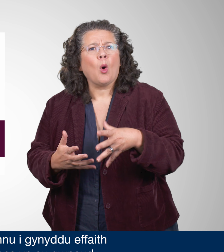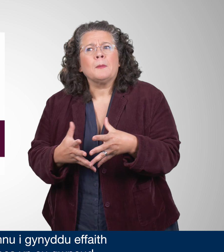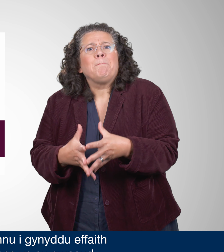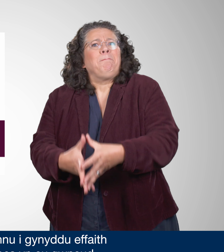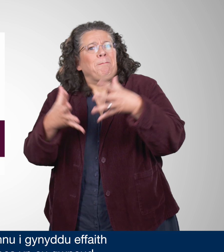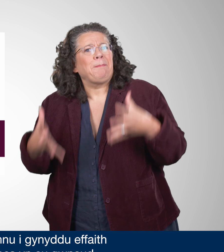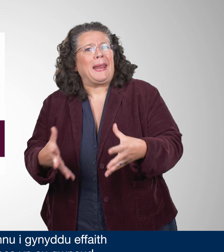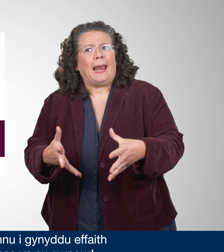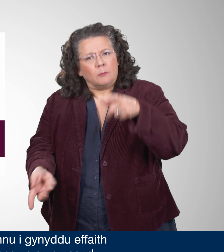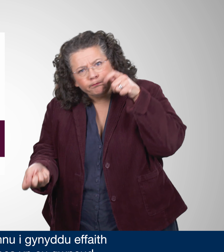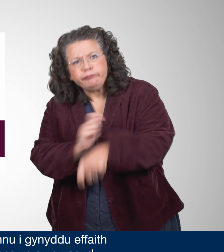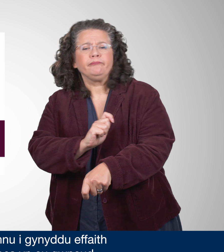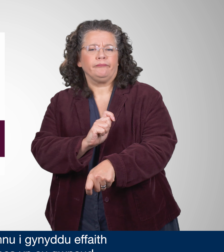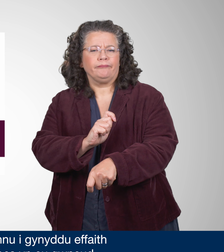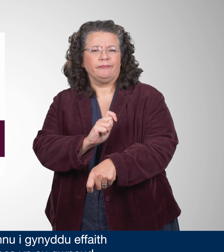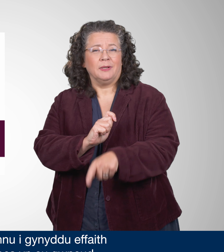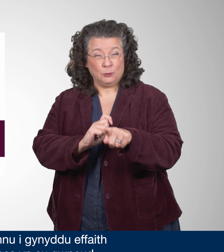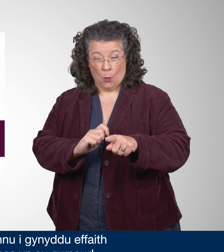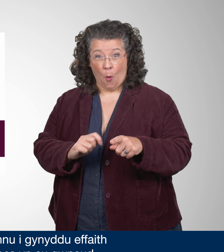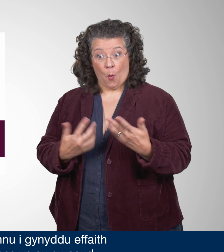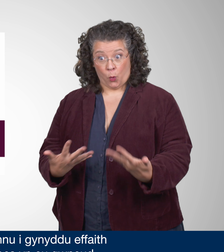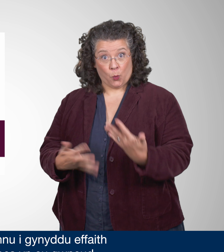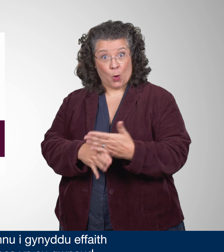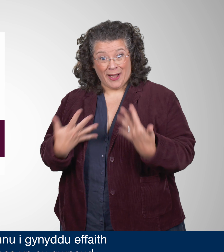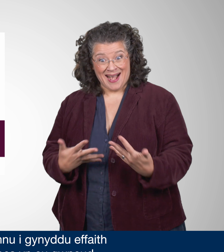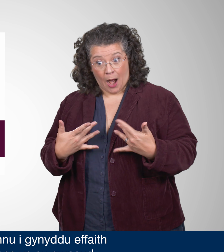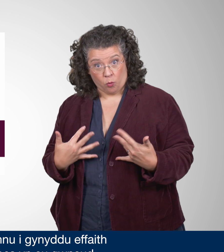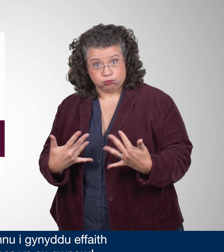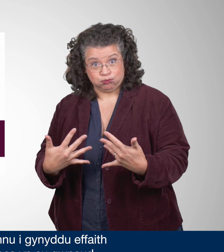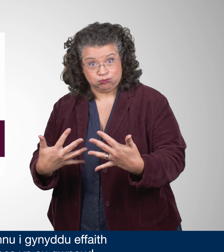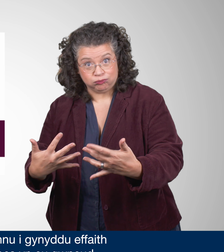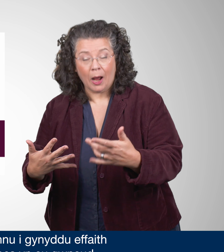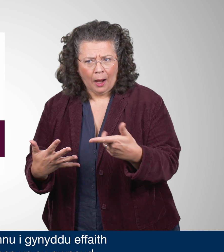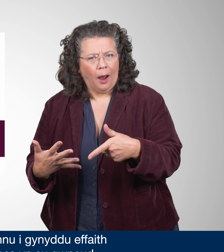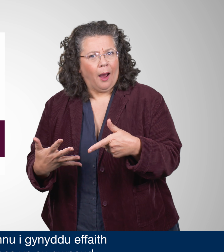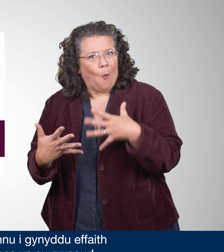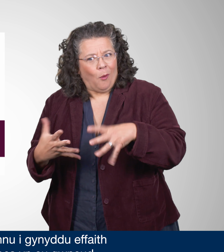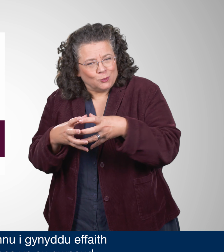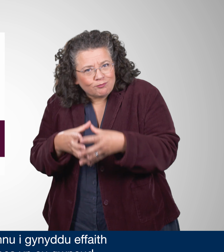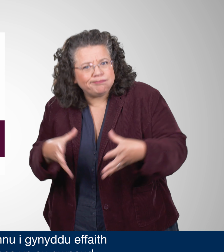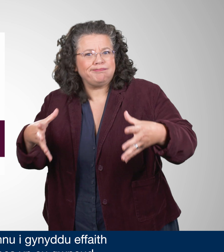y pethau rydych chi eisoes yn ei gwneud.